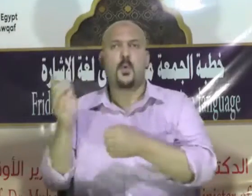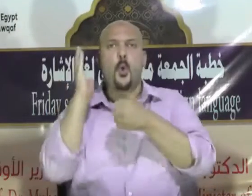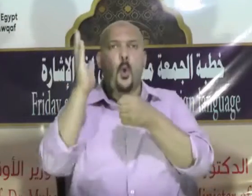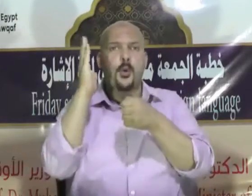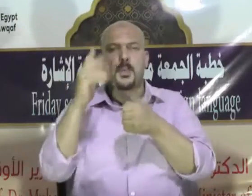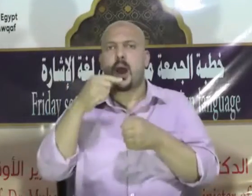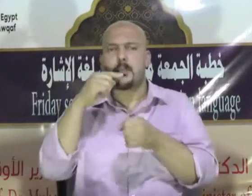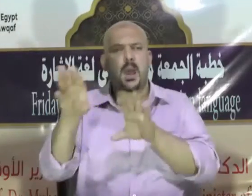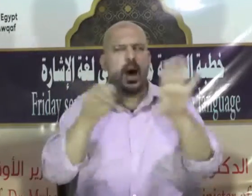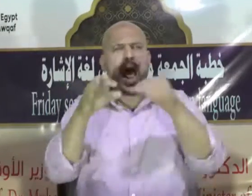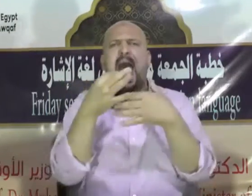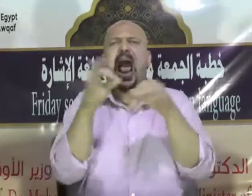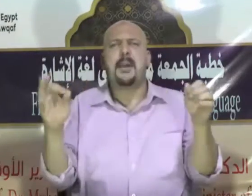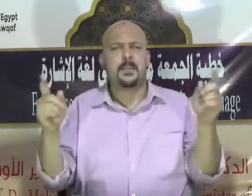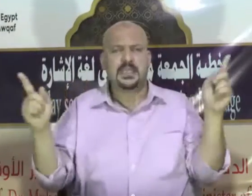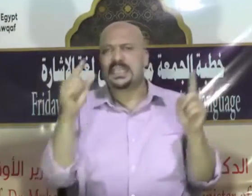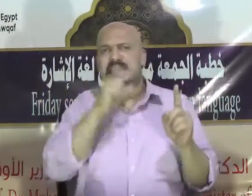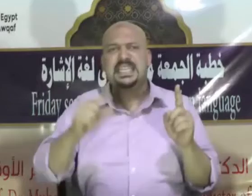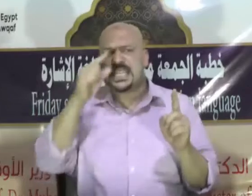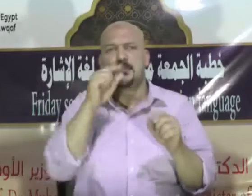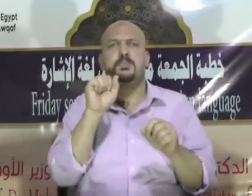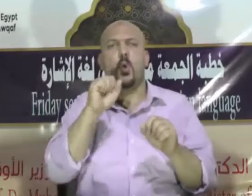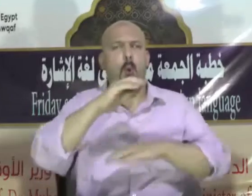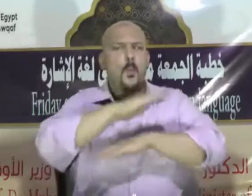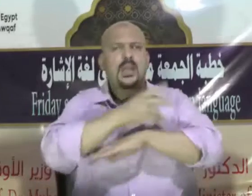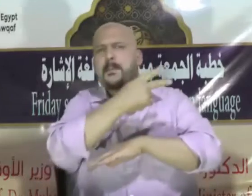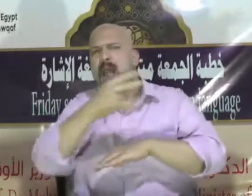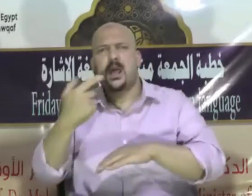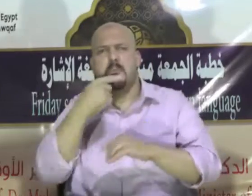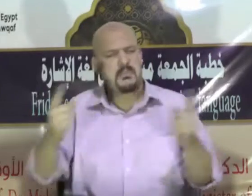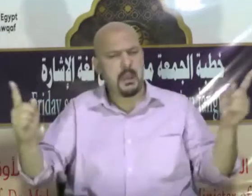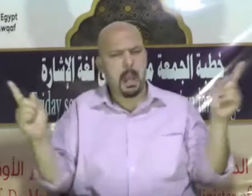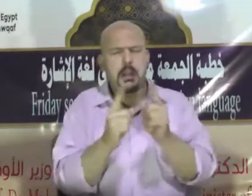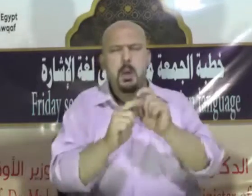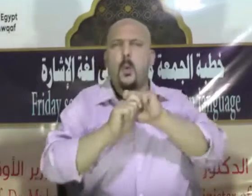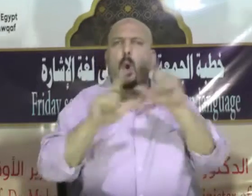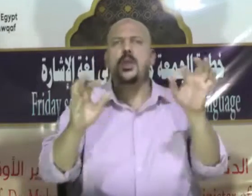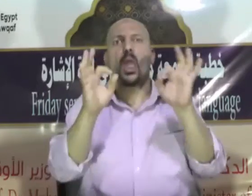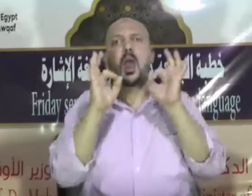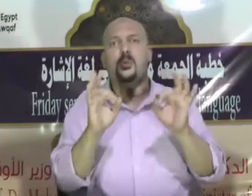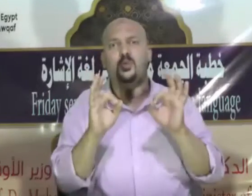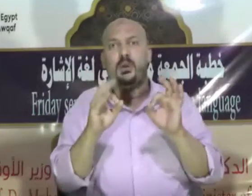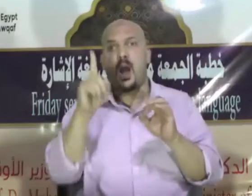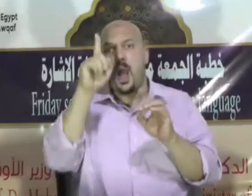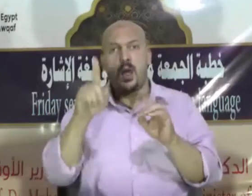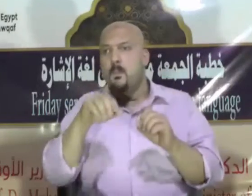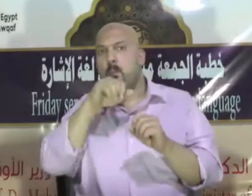الإيمانية والإنسانية العظيمة في إيجاز بليغ، ورسم المنهج القويم الذي تسعد به